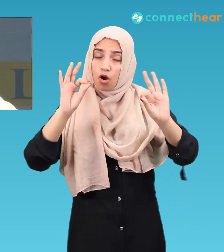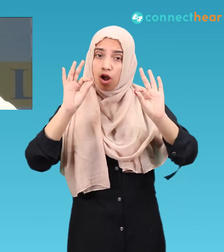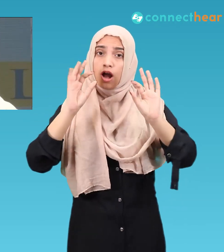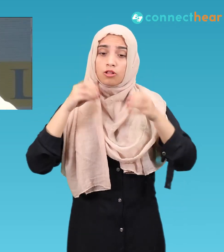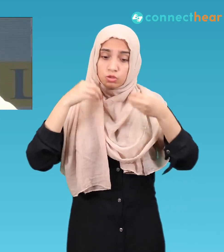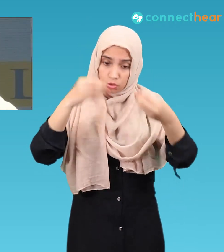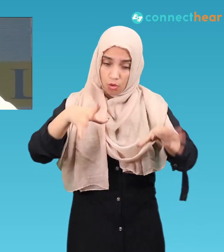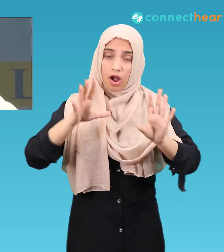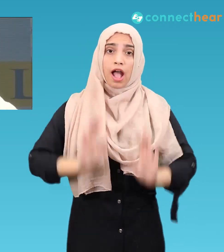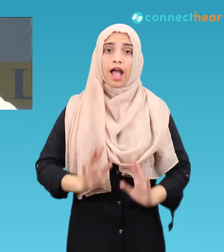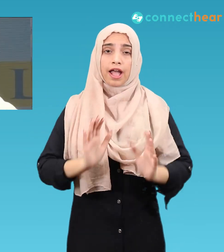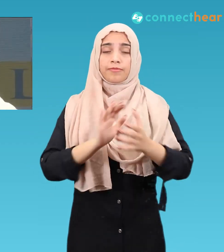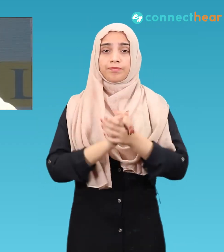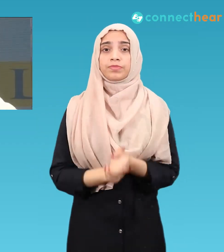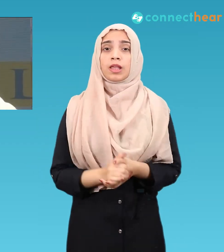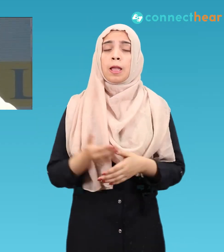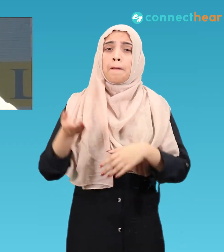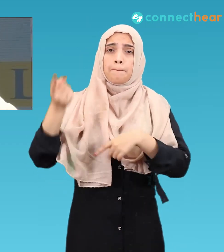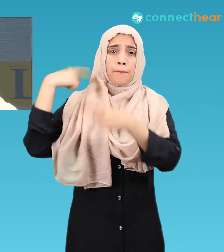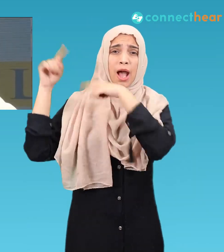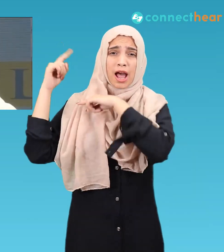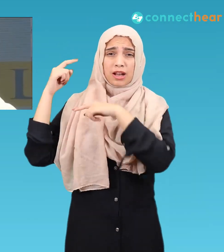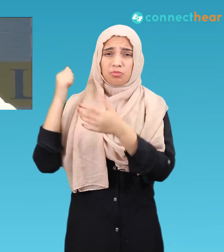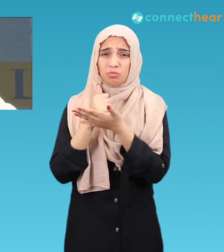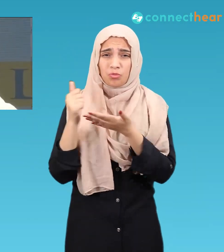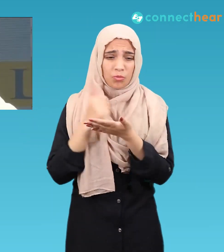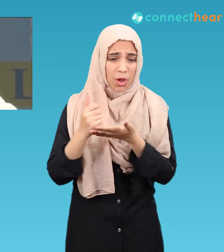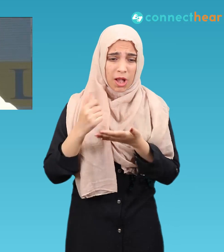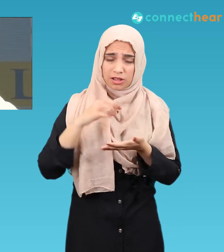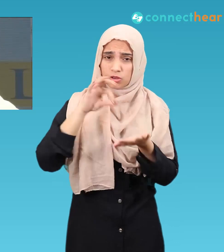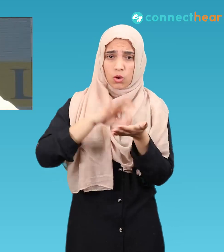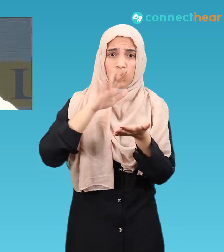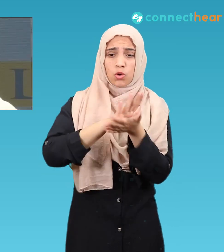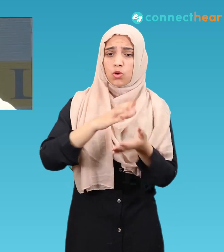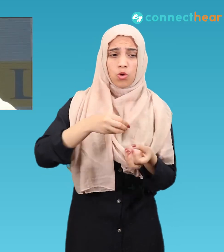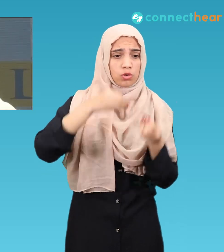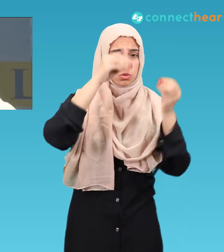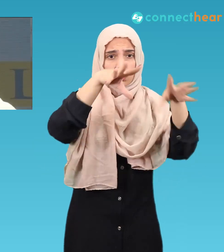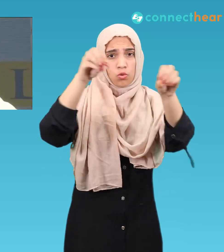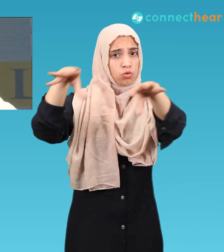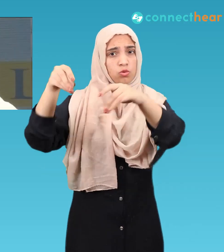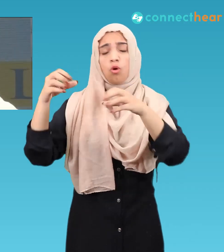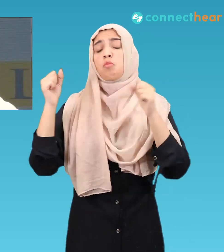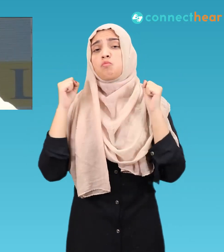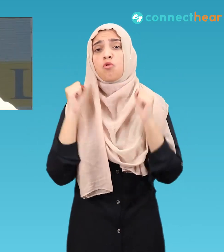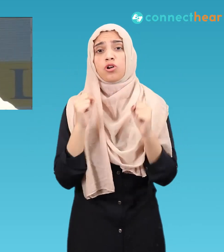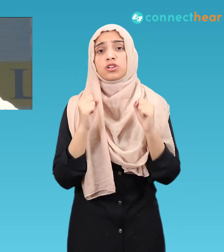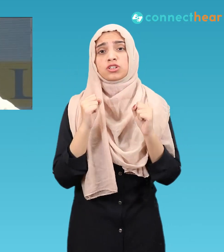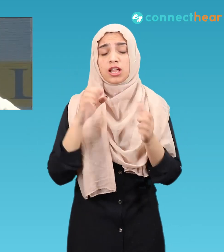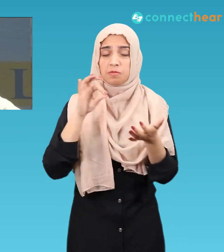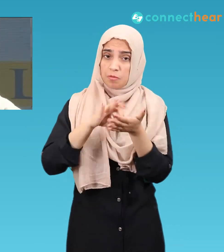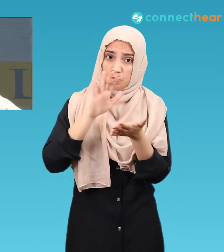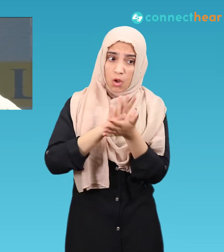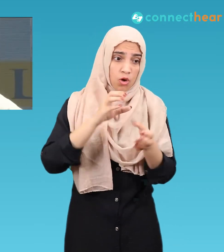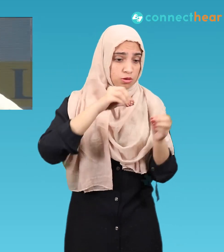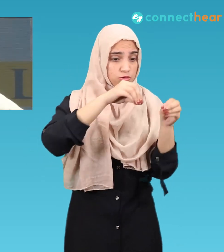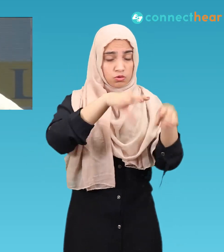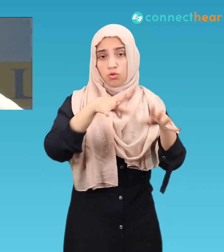हैं, और हमें 2 साल लगे इस कानून को अदालत से क्लियर करवाने में। और कानून का